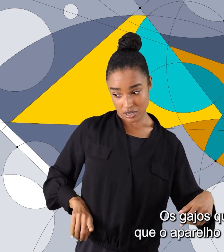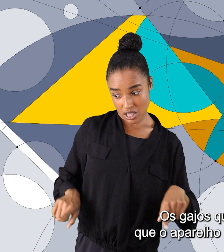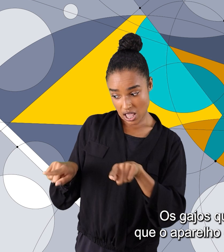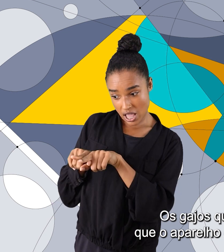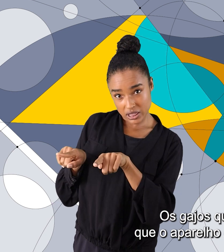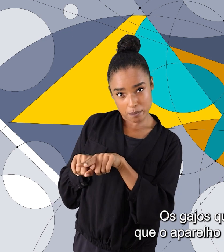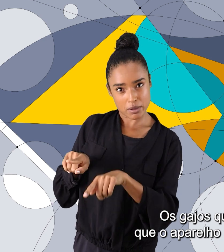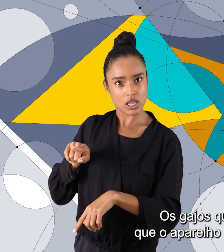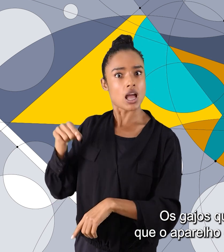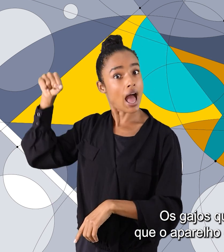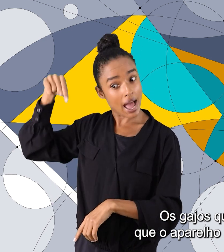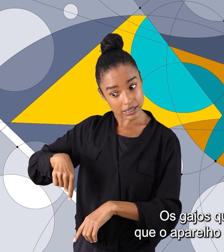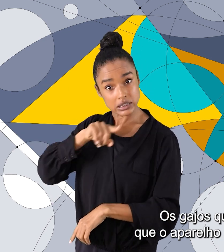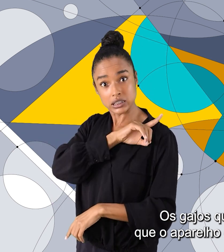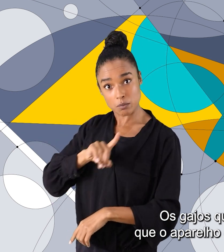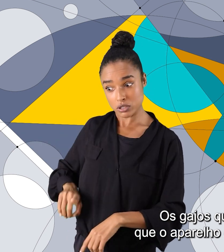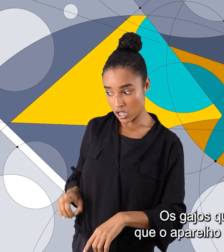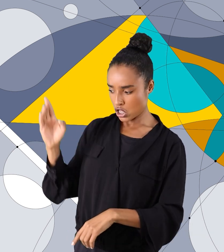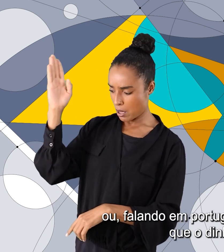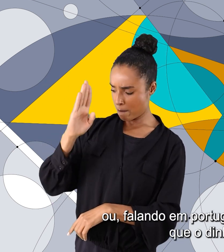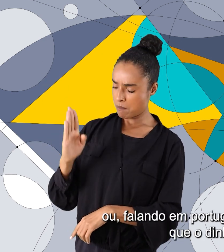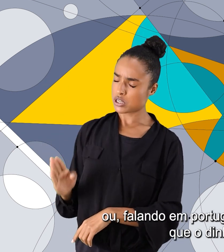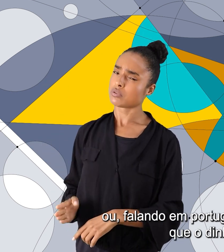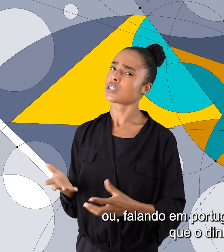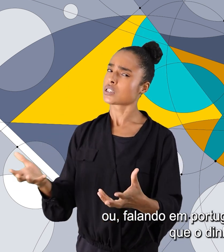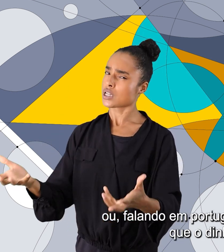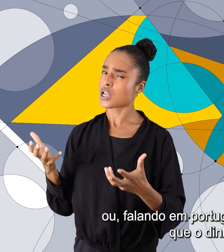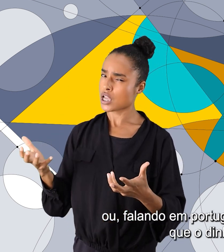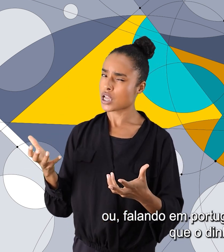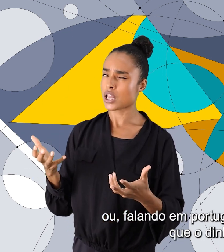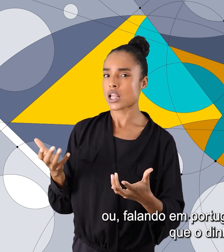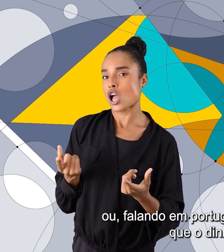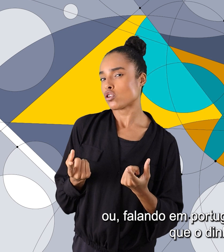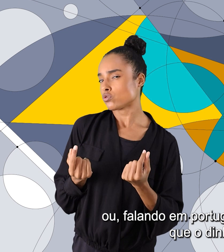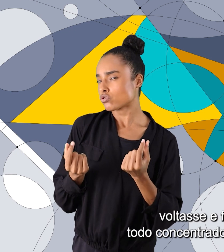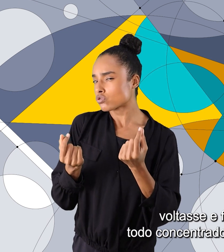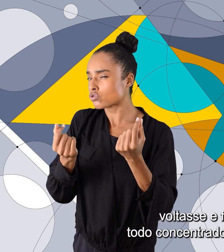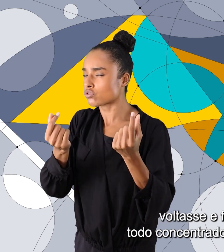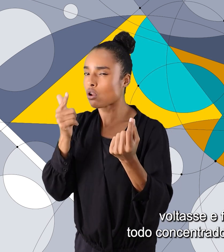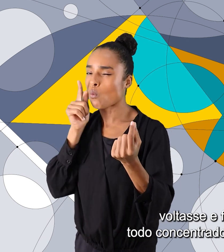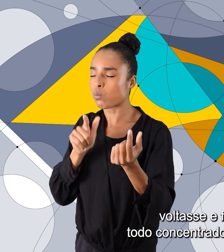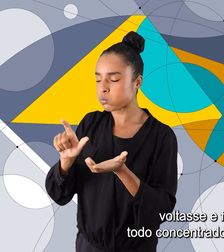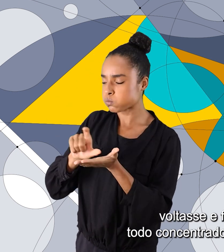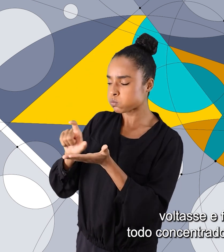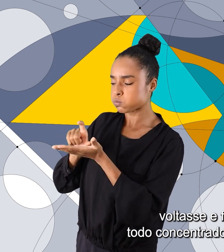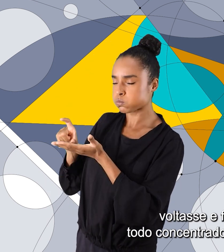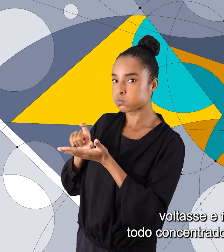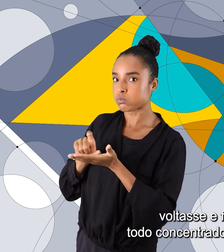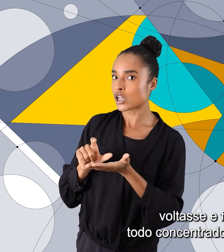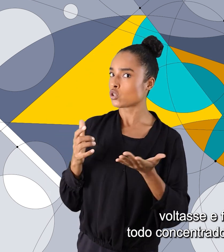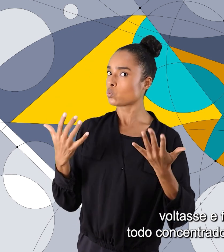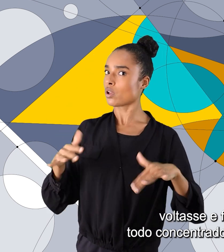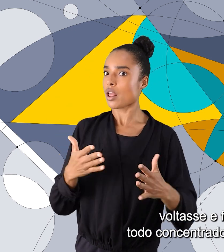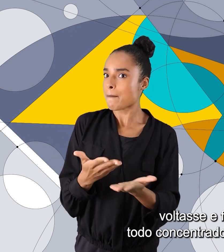Os gajos queriam que o aparelho de Estado, ou falando em português muito claro, que o dinheiro voltasse e ficasse